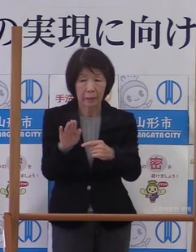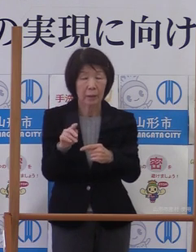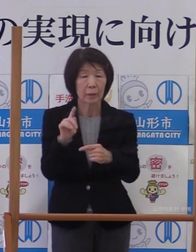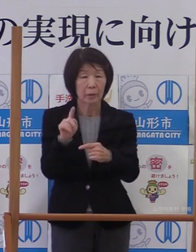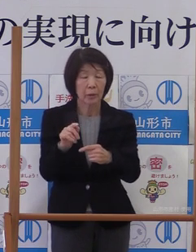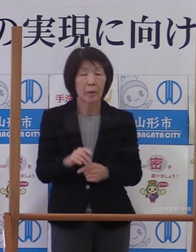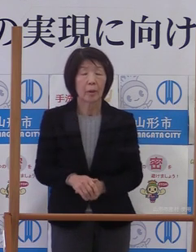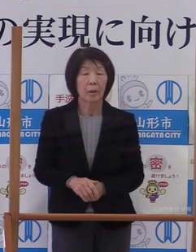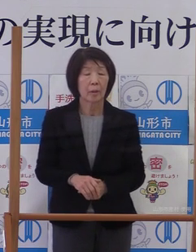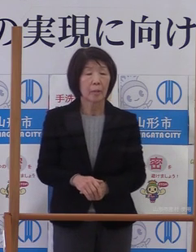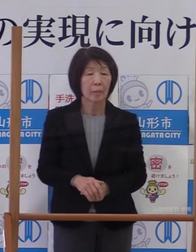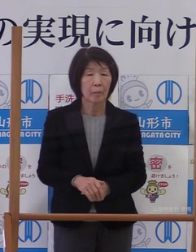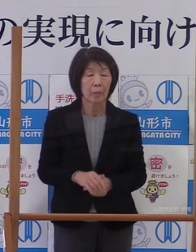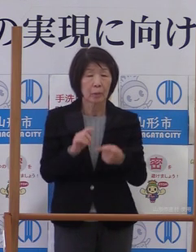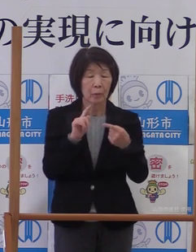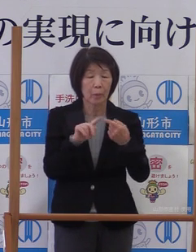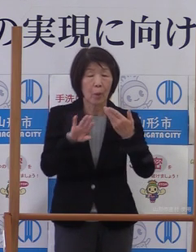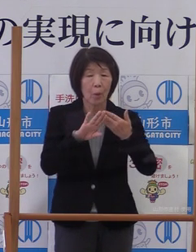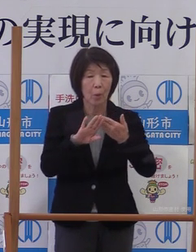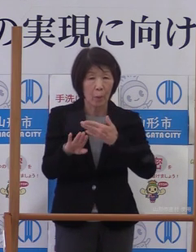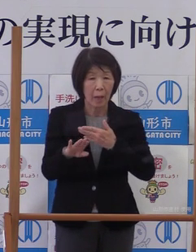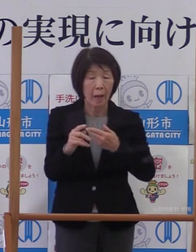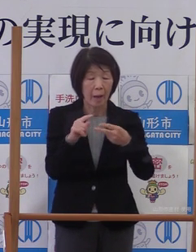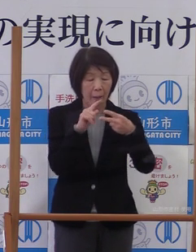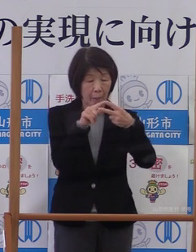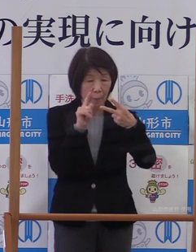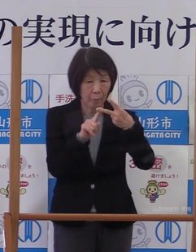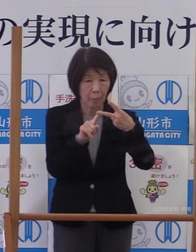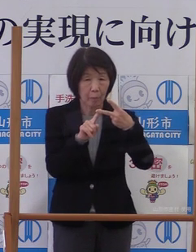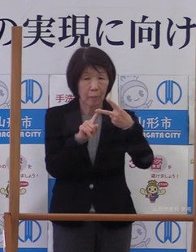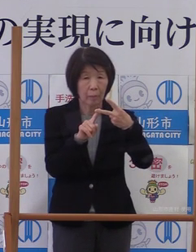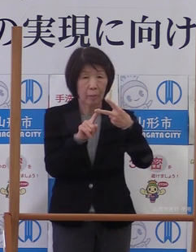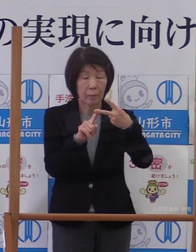徴的なのかなということとですね、もう一つはですね、